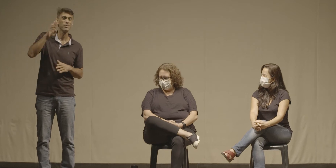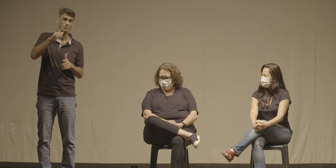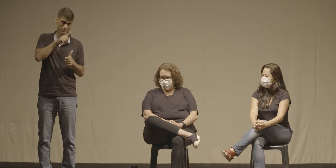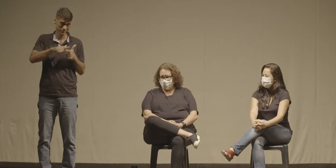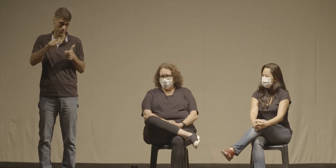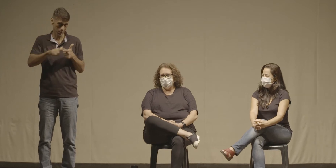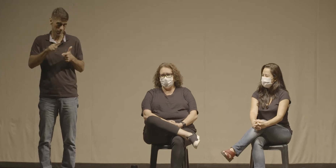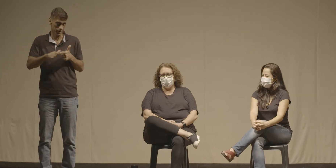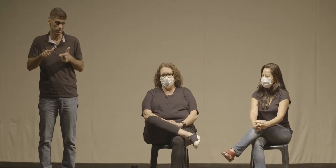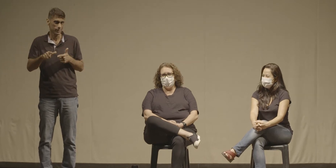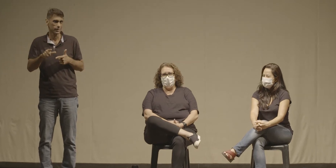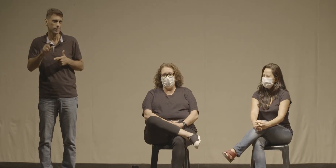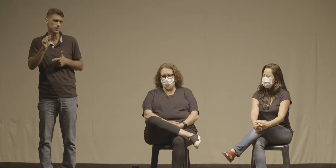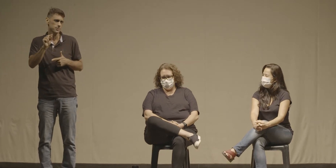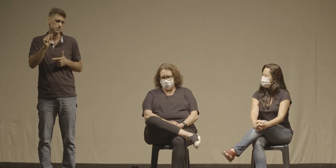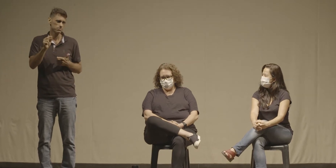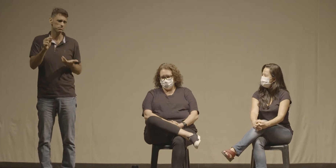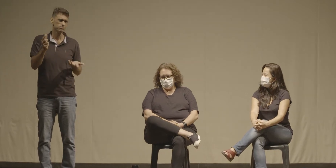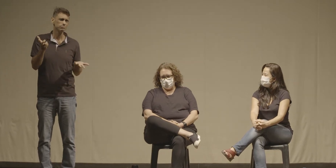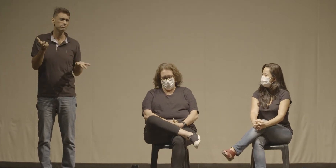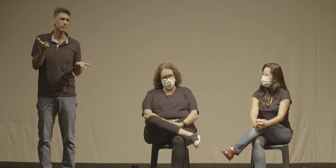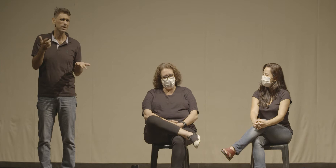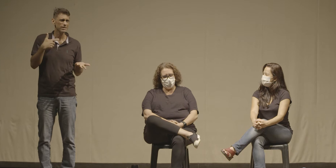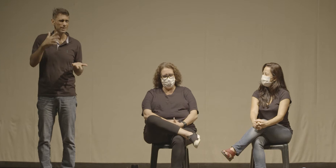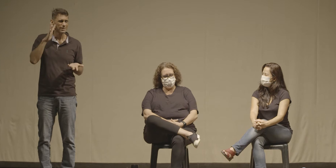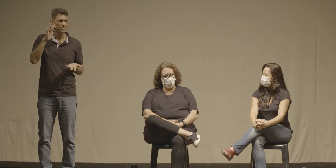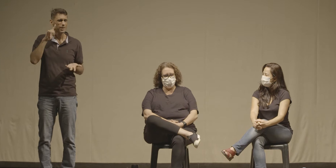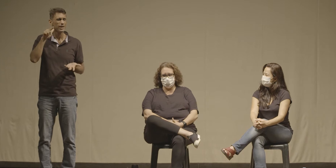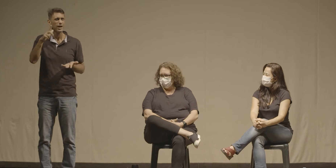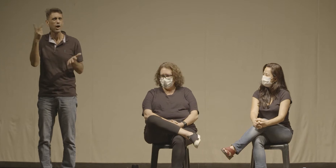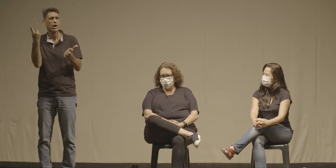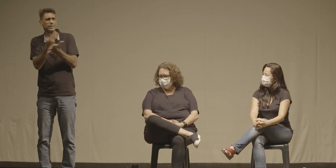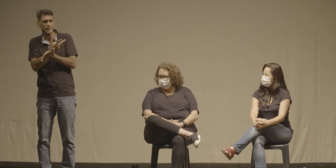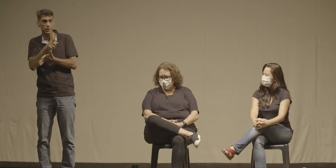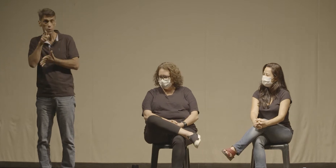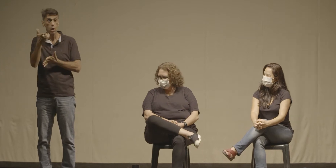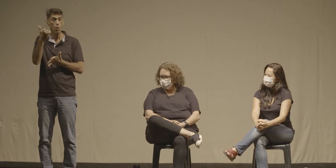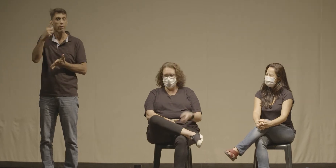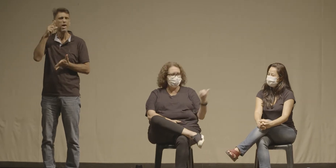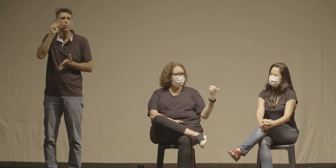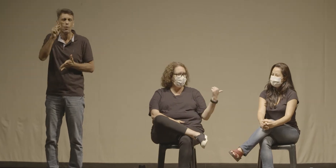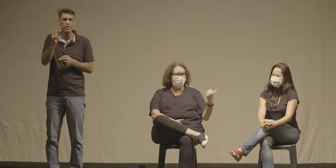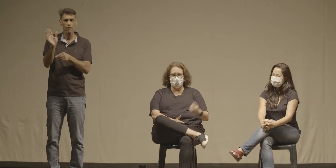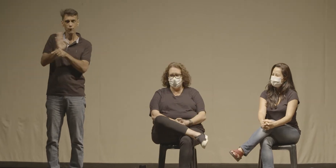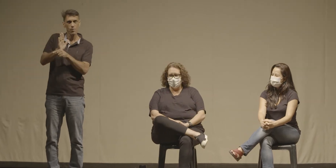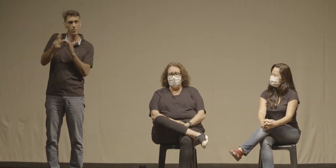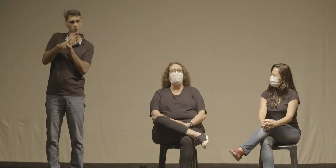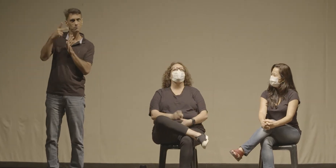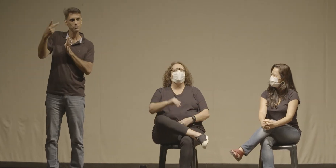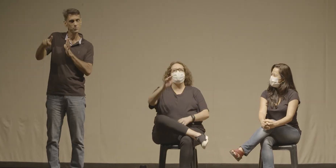problemática era, poxa, aquele jogo aconteceu isso, eu quero cena daquele jogo. Aí ela, você está